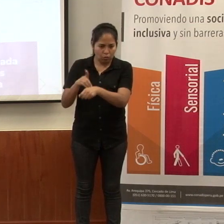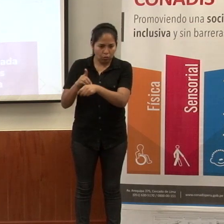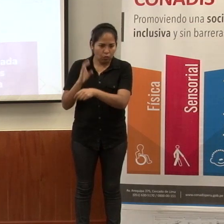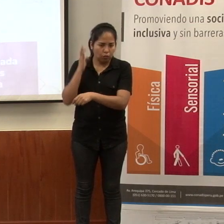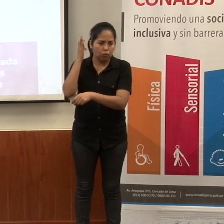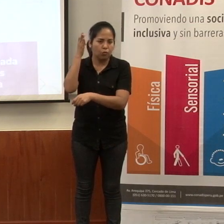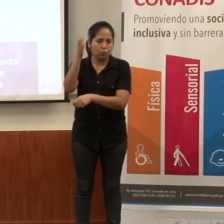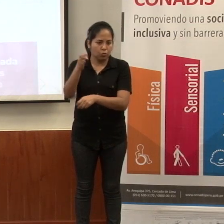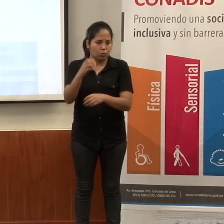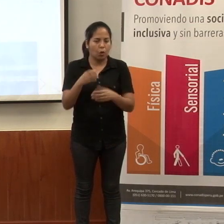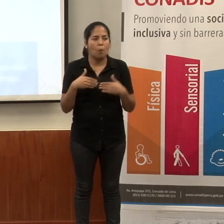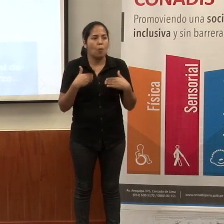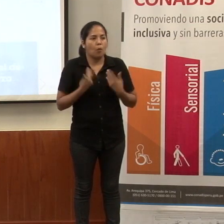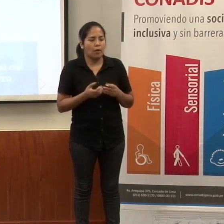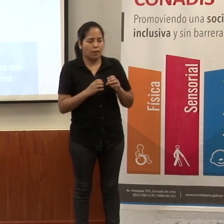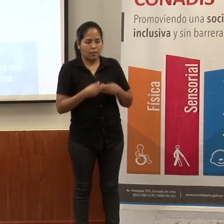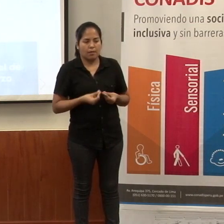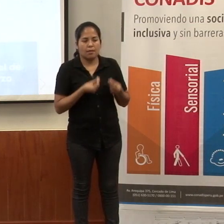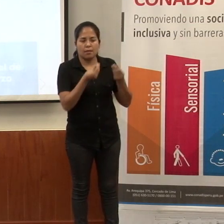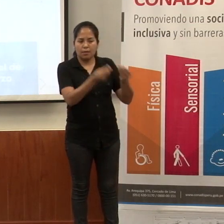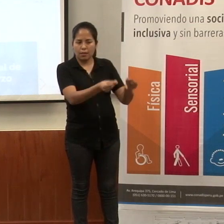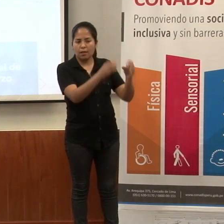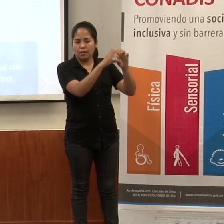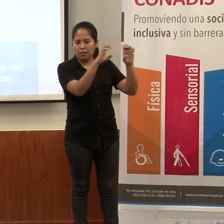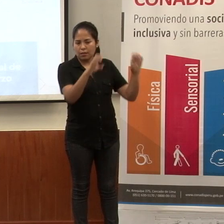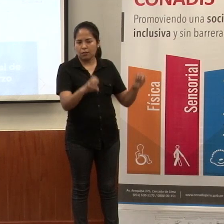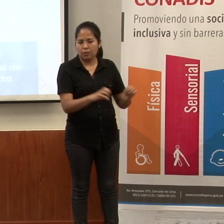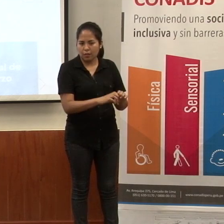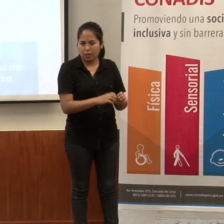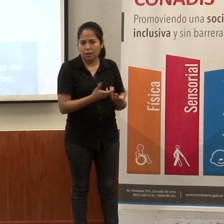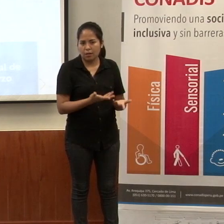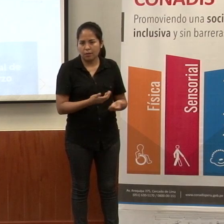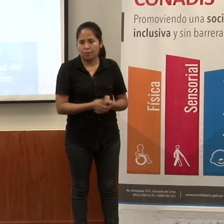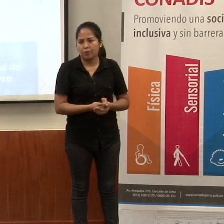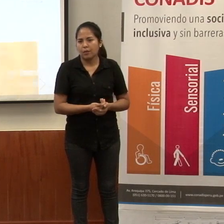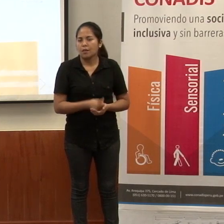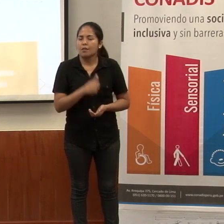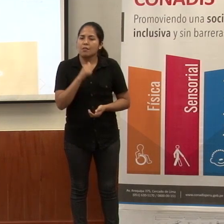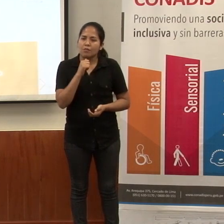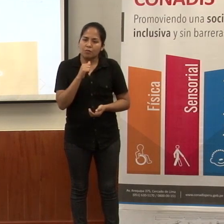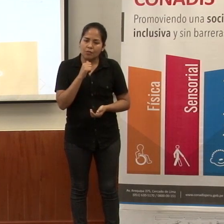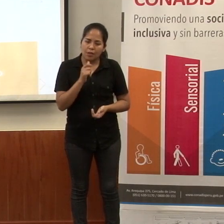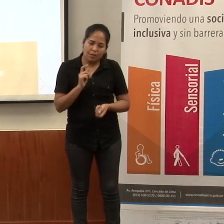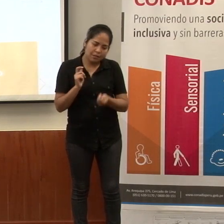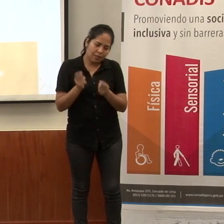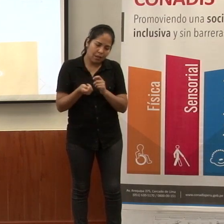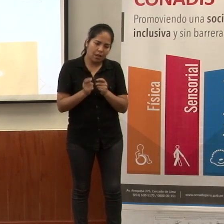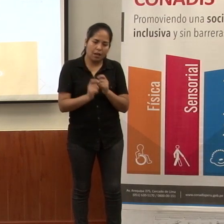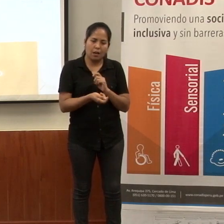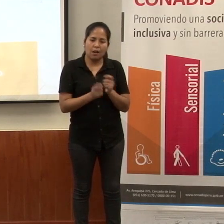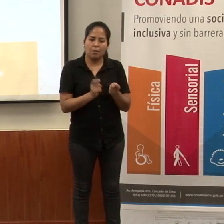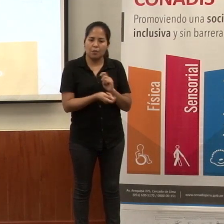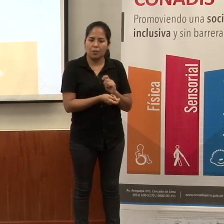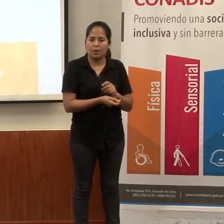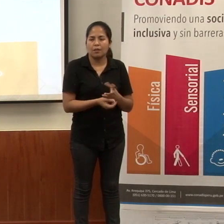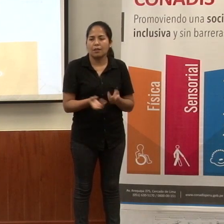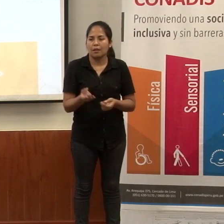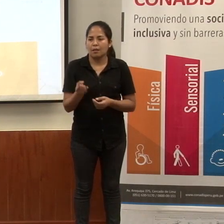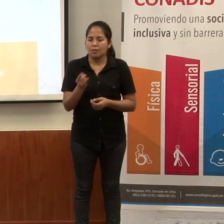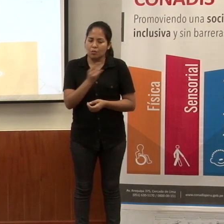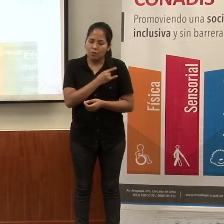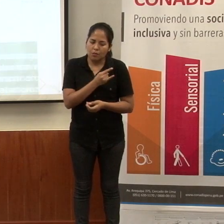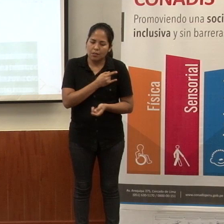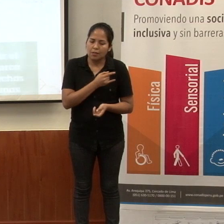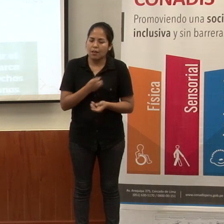a que los médicos salgan, pero eso significa un largo camino porque hay que trabajar con la SUNEDO, hacer incorporar en el sílabus esta